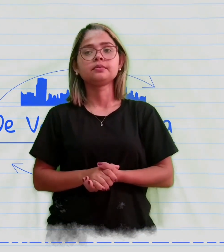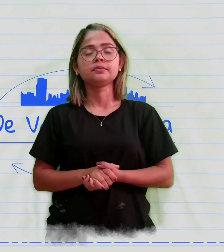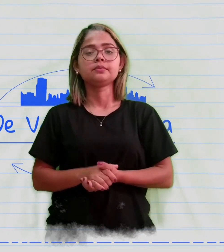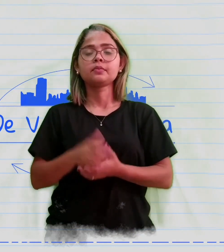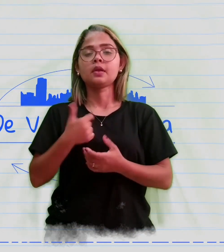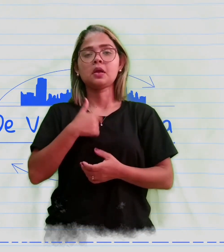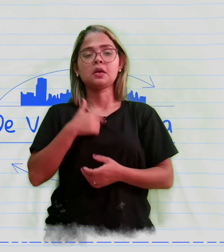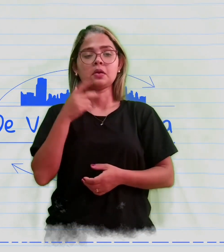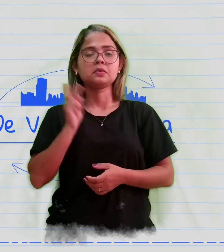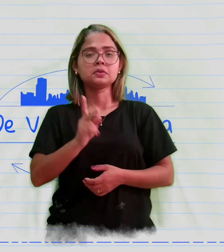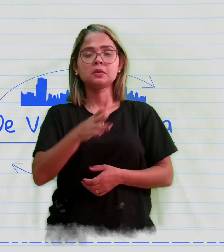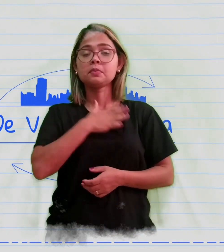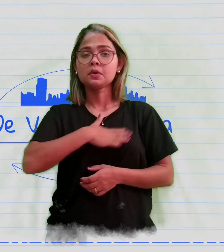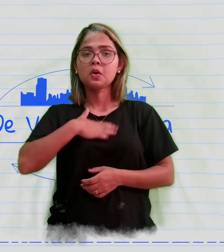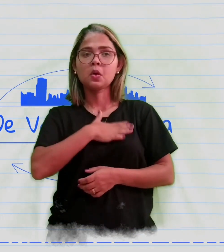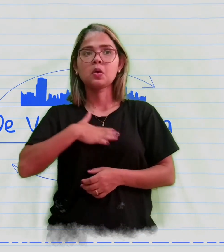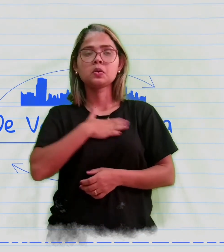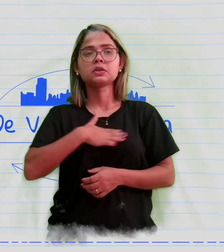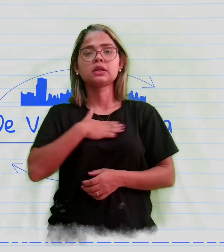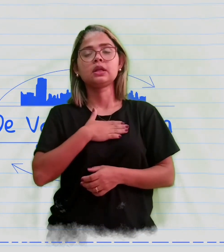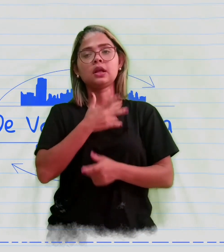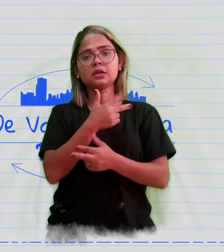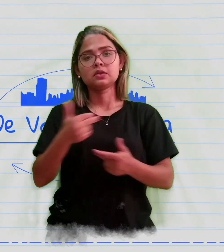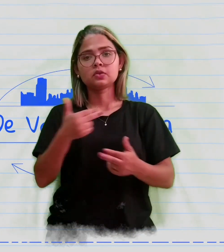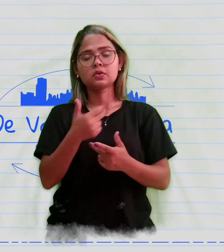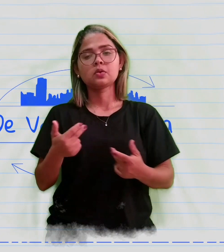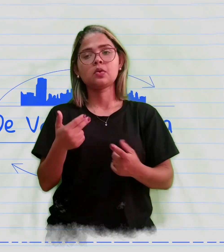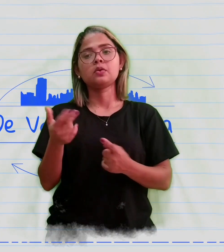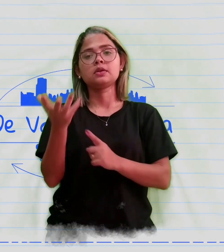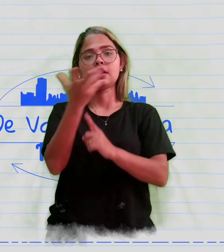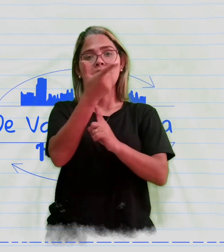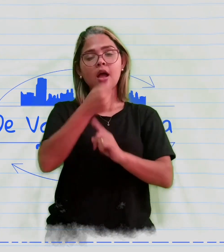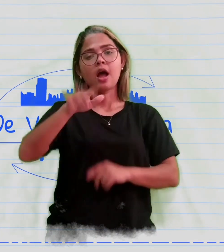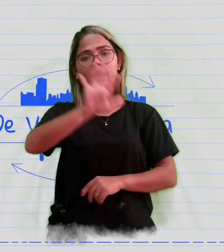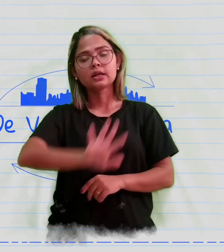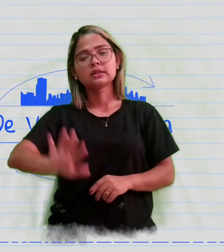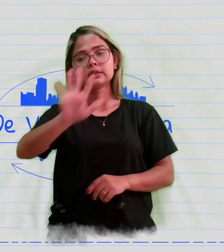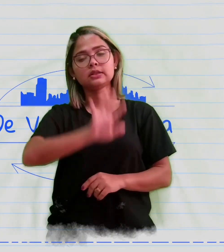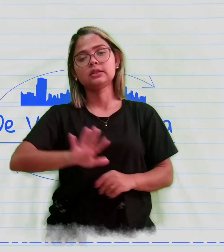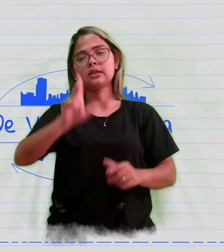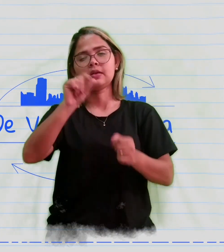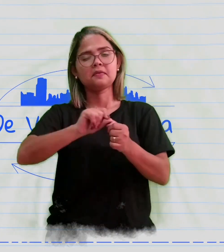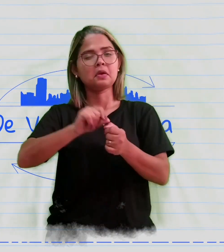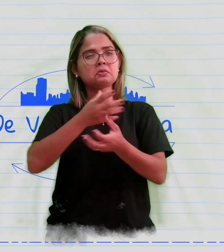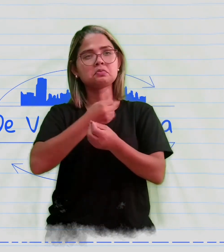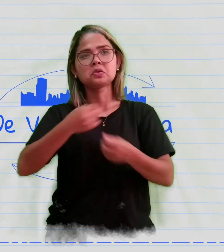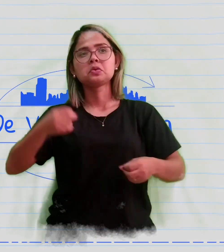amante de artes, eu sempre gostei muito dessas coisas artísticas, de estar me envolvendo com arte. Conheço a Jandê faz anos, muitos anos,